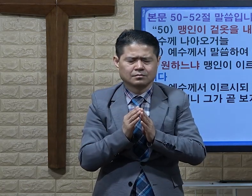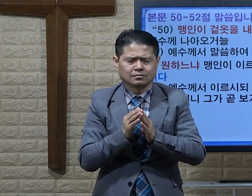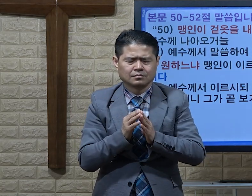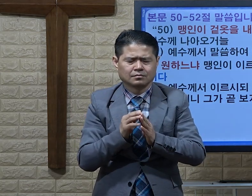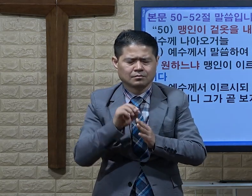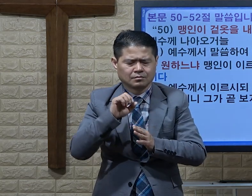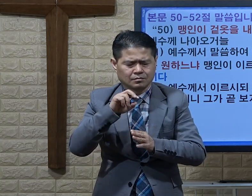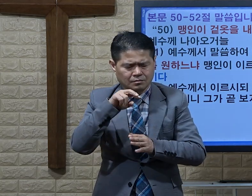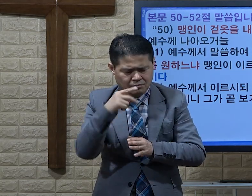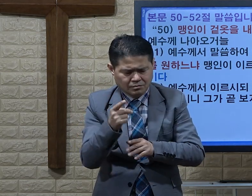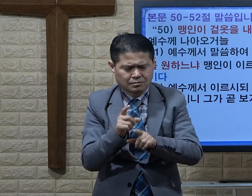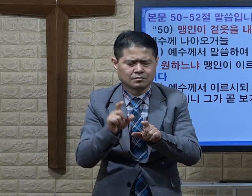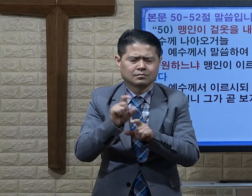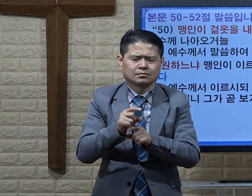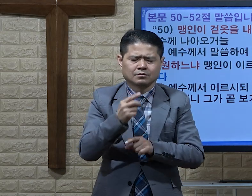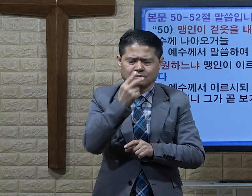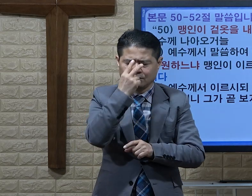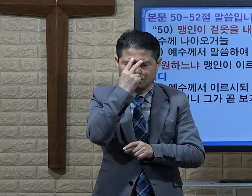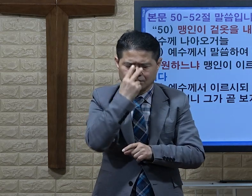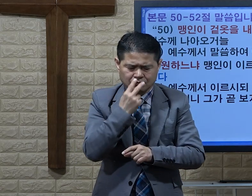귀가 들리지 않아도, 맹인이어도,